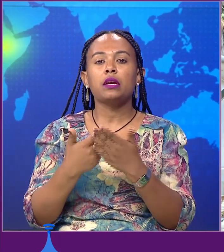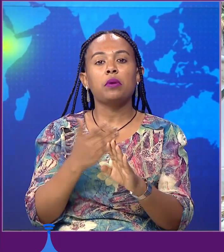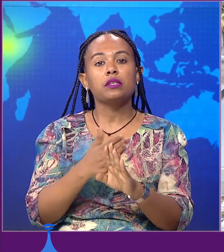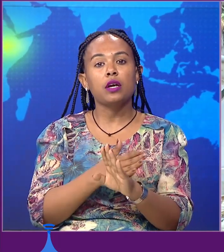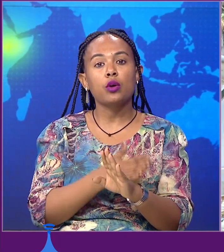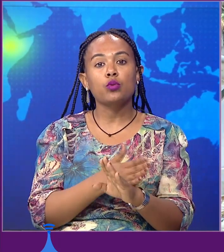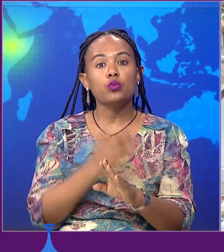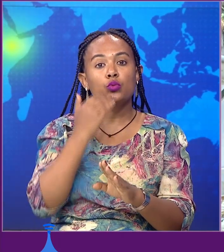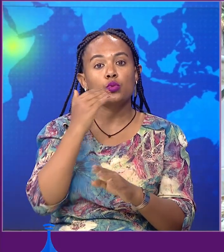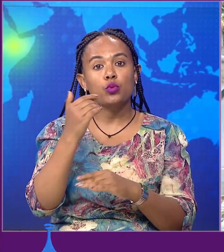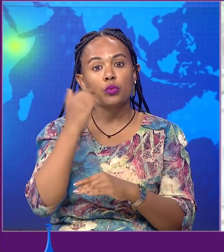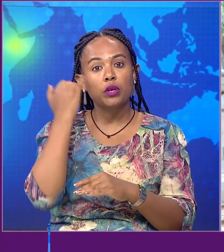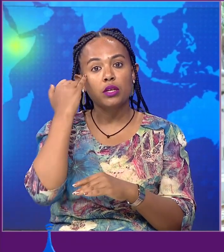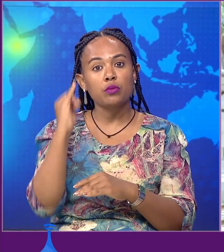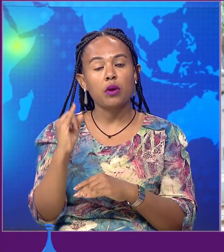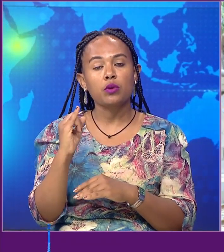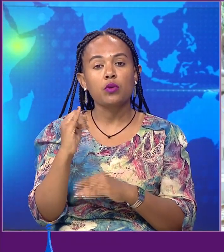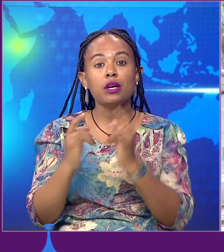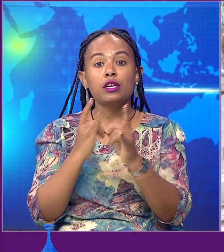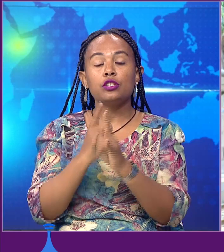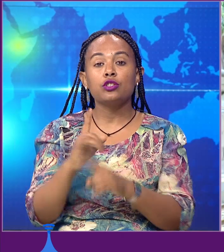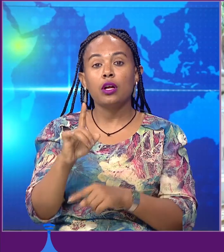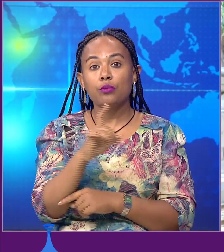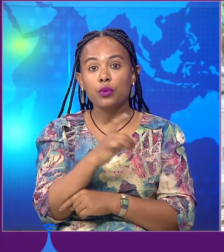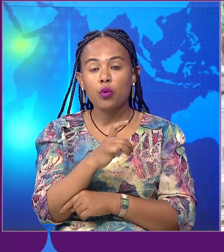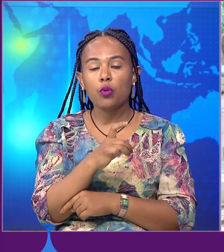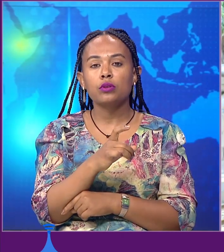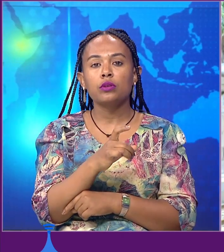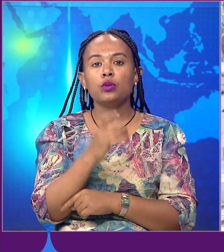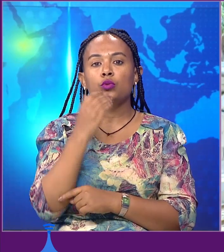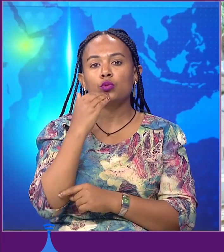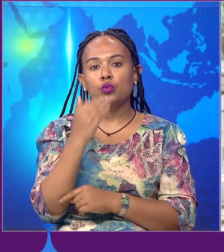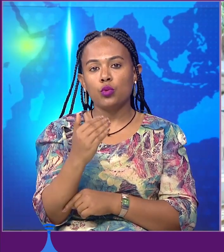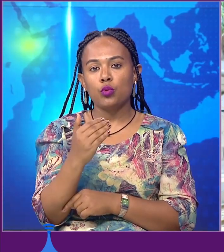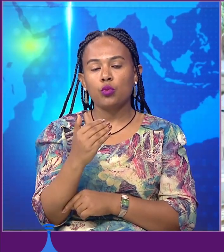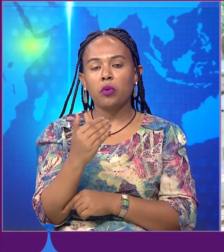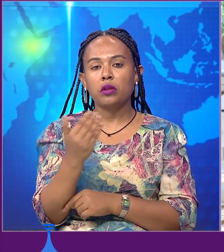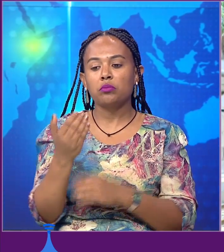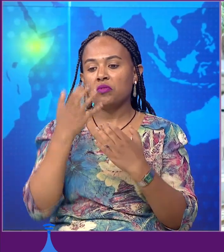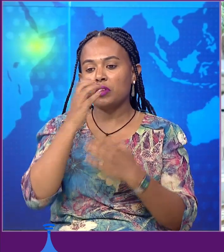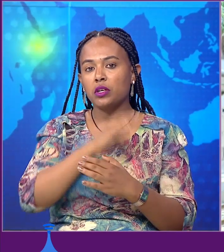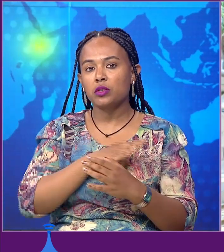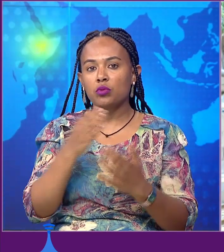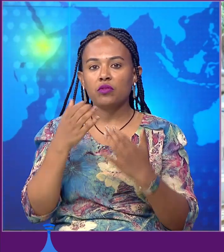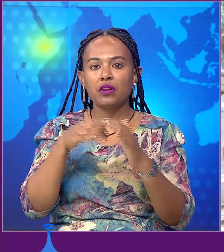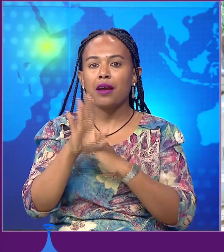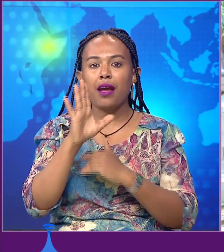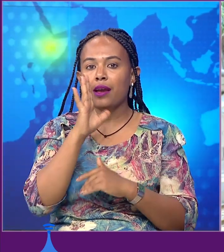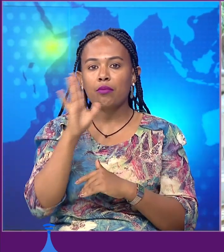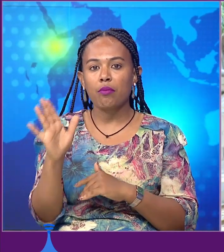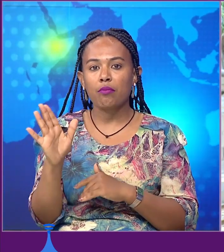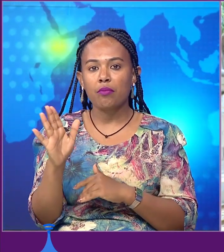ቢያስተካከሉ በጣም ጥሩ ነው ብዬ አስባለሁ። ዲጂታል ቢሆን ጥሩ ነው ማለት የፈለገ ሰው እንደፈለገ አይገባም